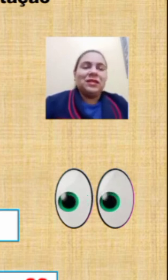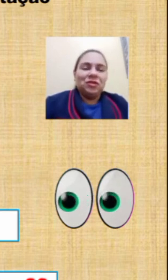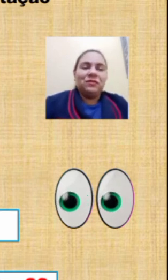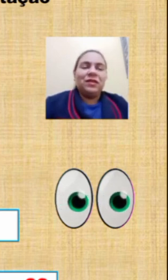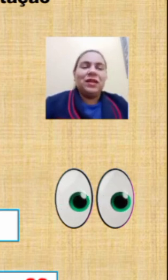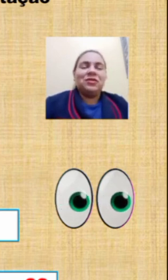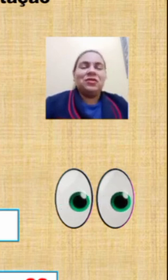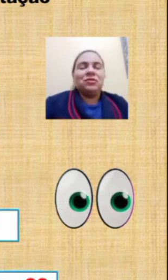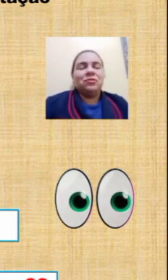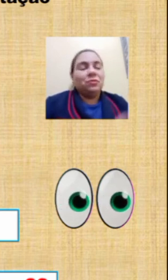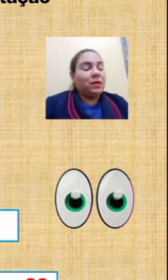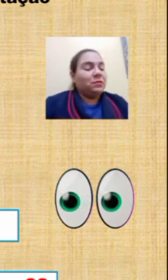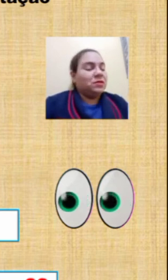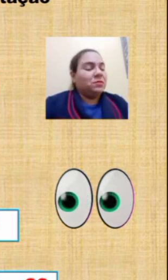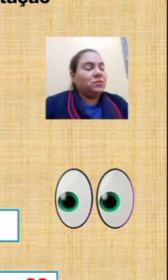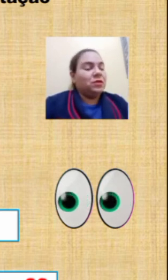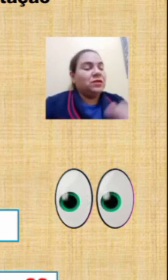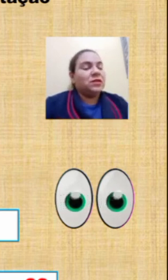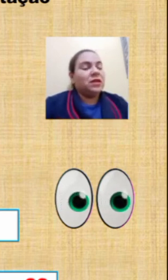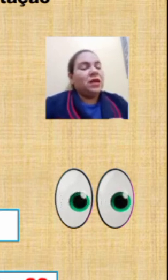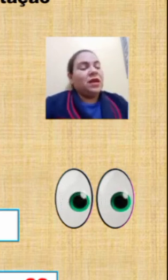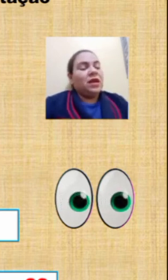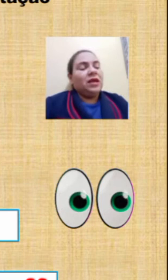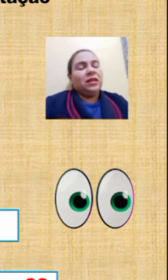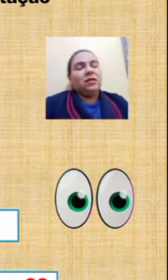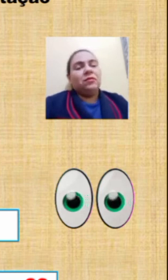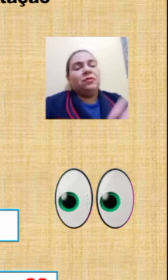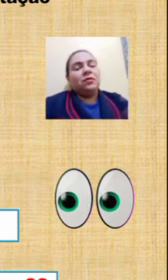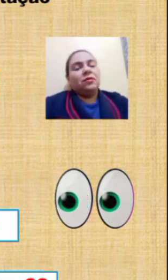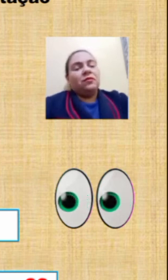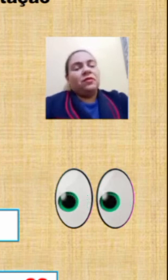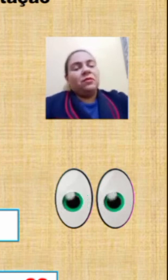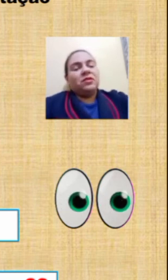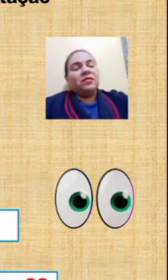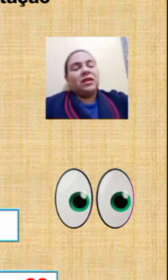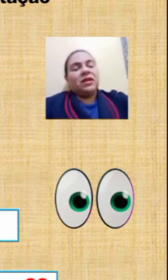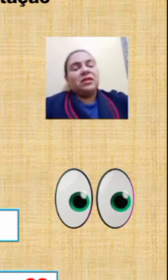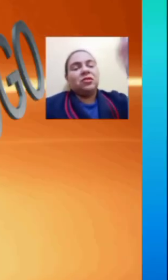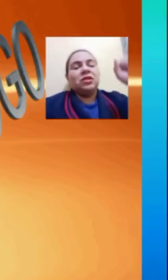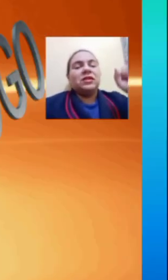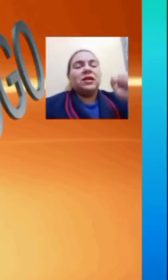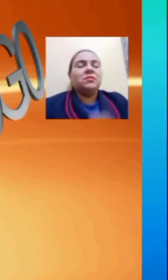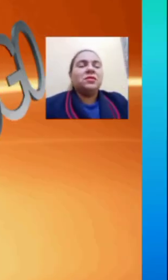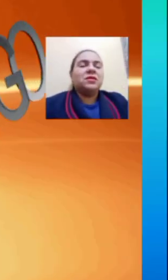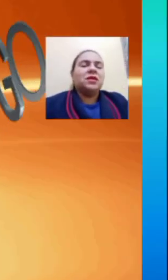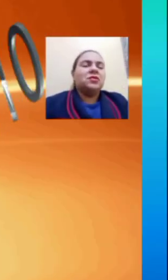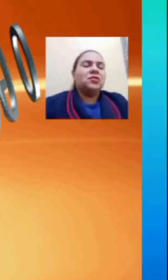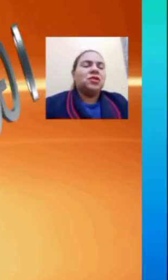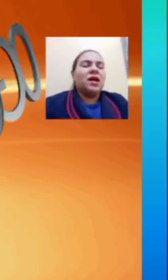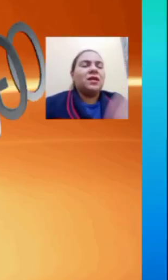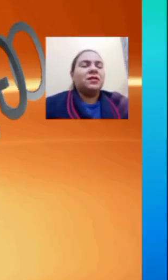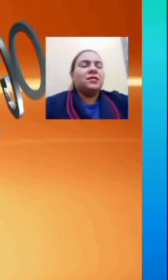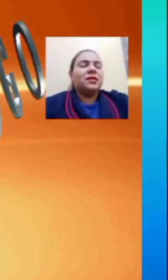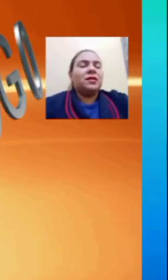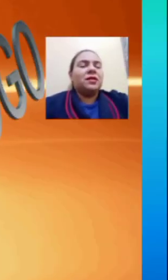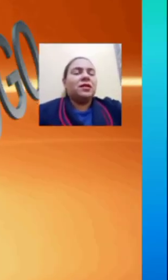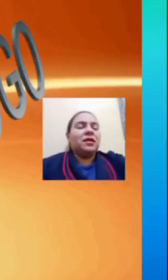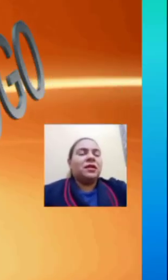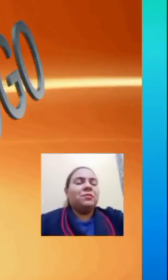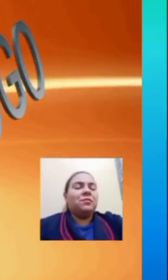umas atividades no caderno e depois, esse depois é no outro dia, vamos estar